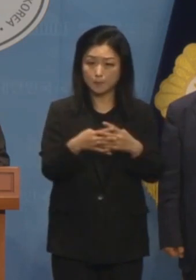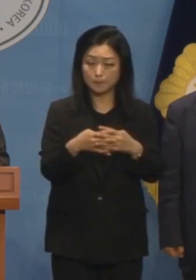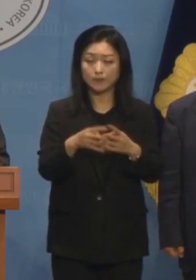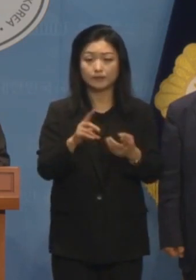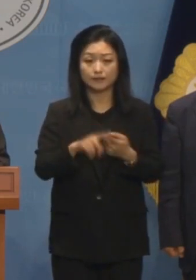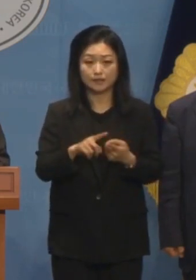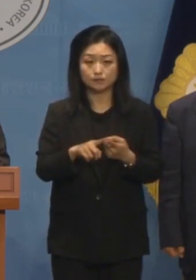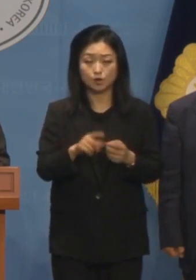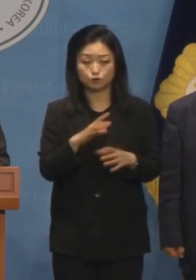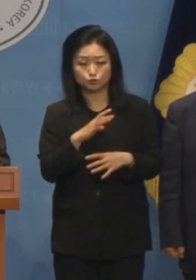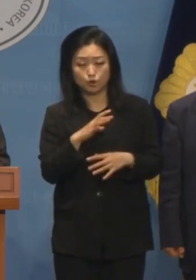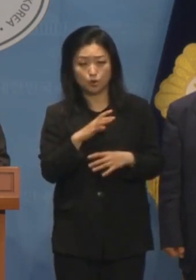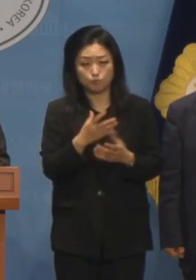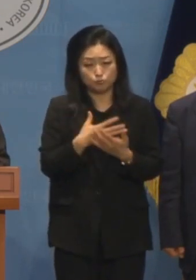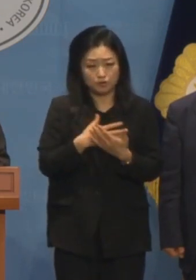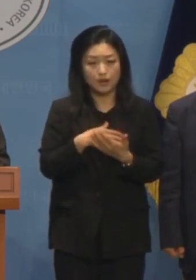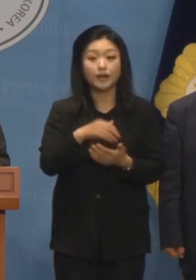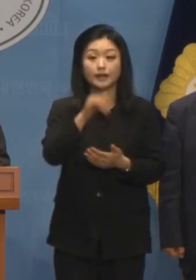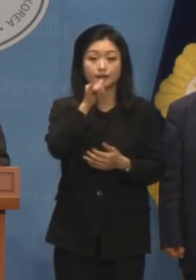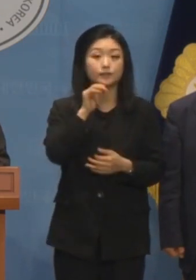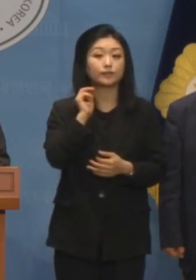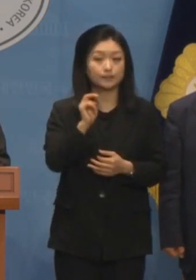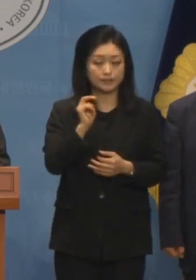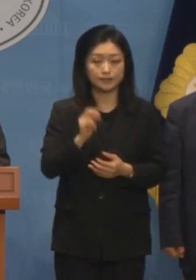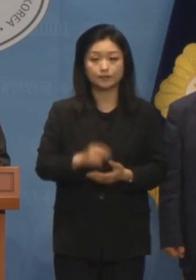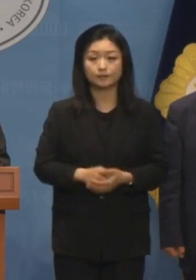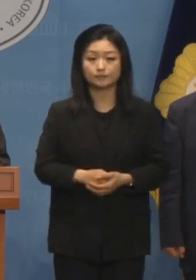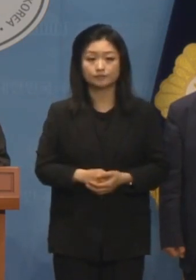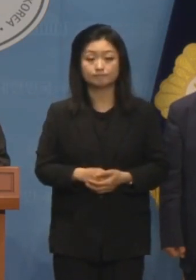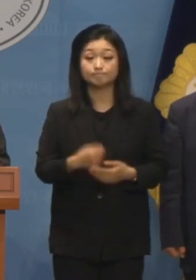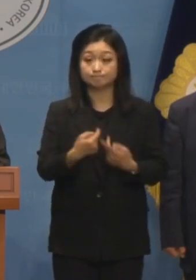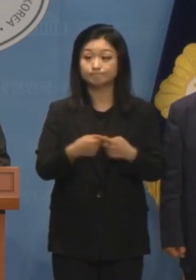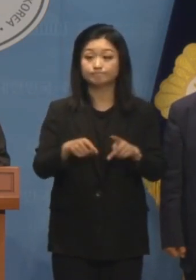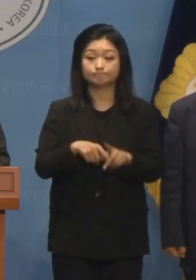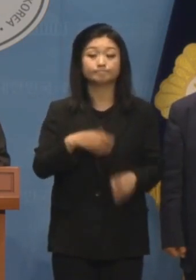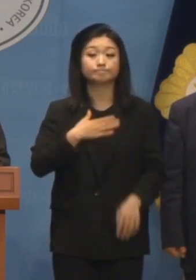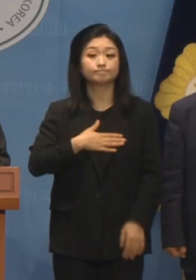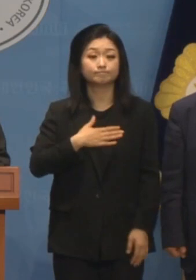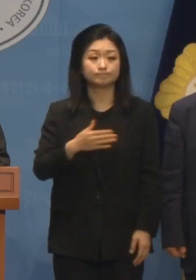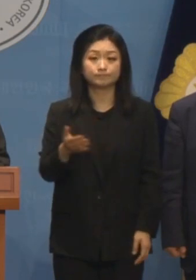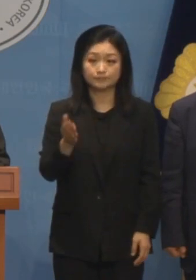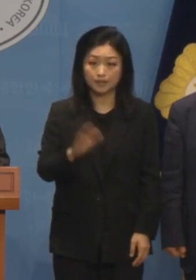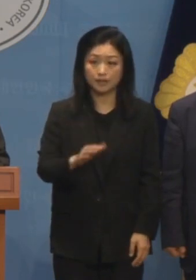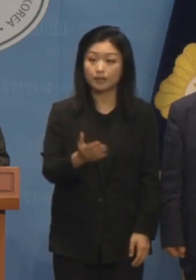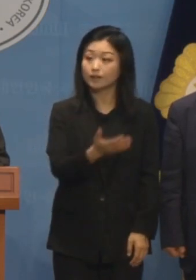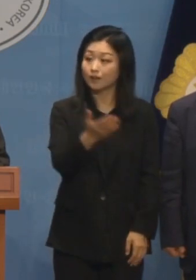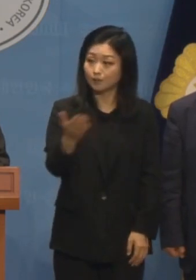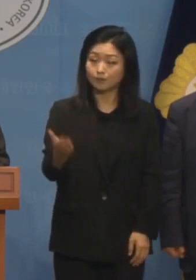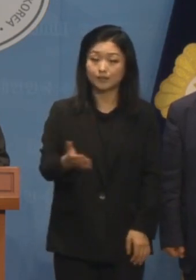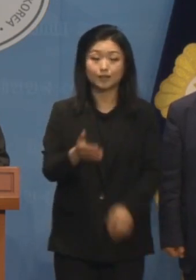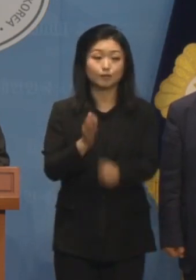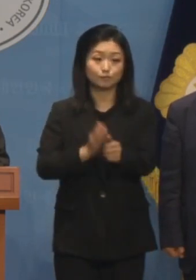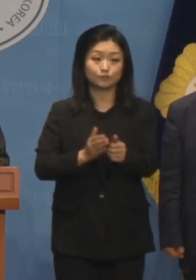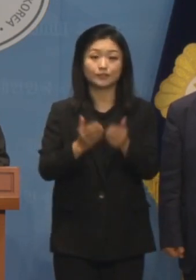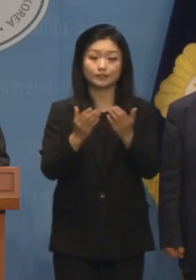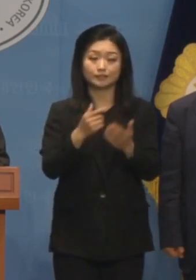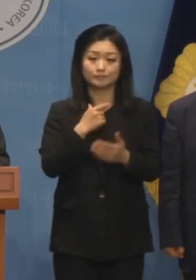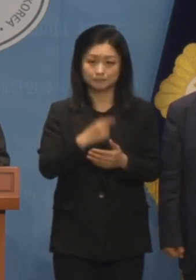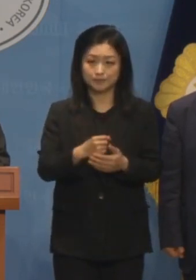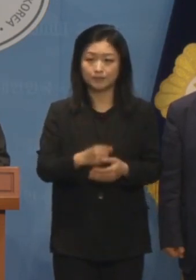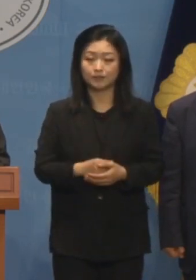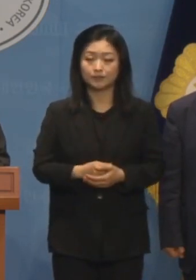대해서 두려움과 불안이 있을 수도 있겠다는 것도 이해는 합니다. 하여 국민들께도 기자님들께도